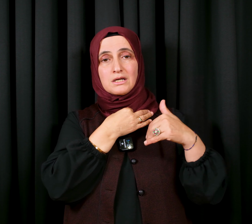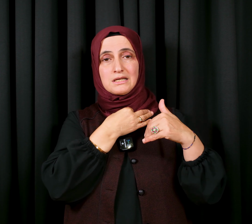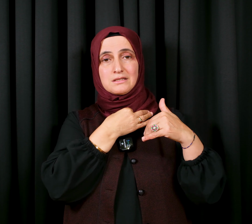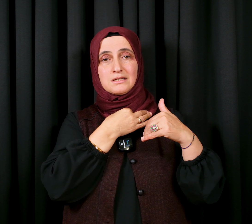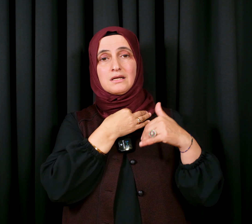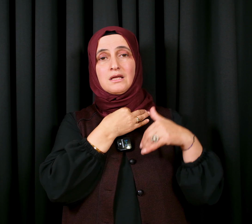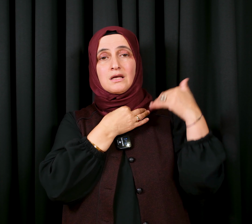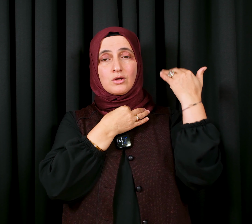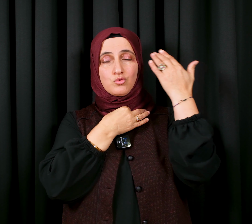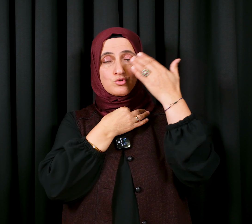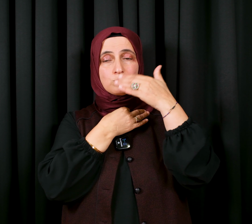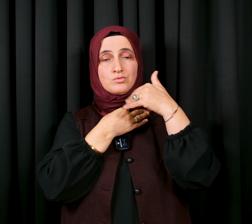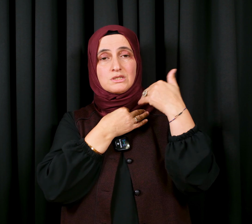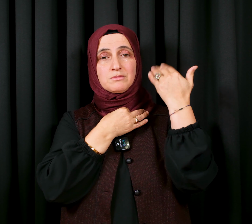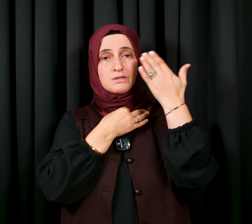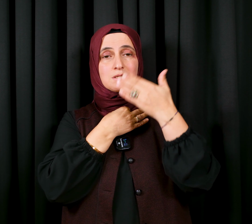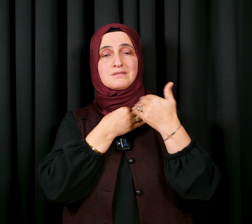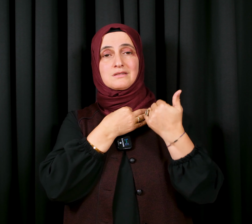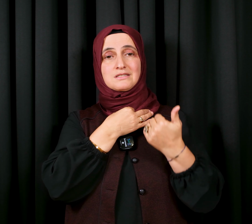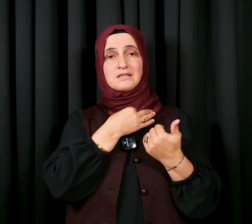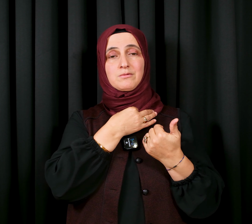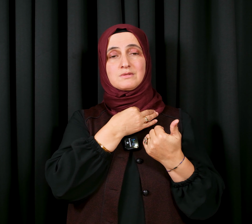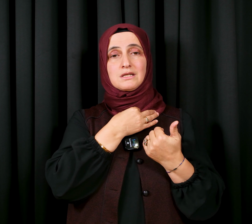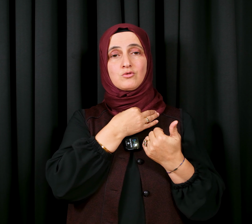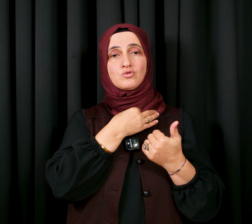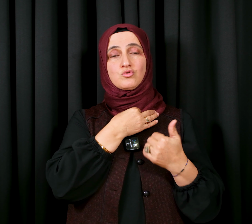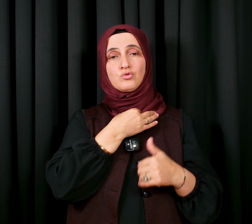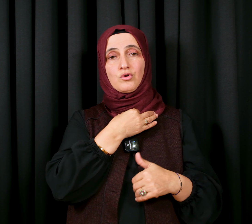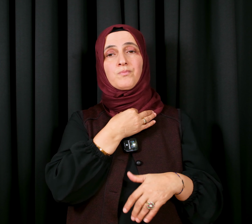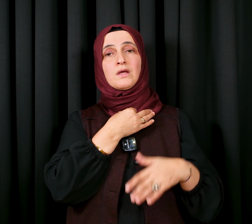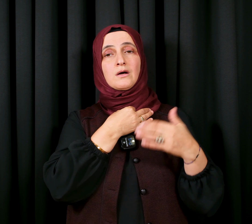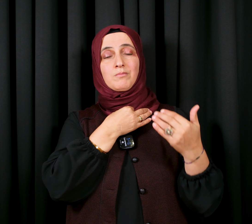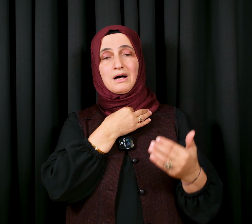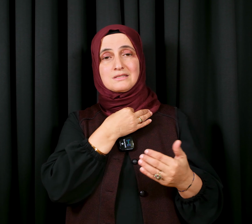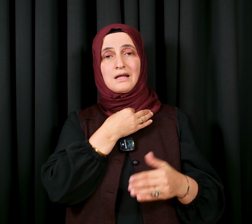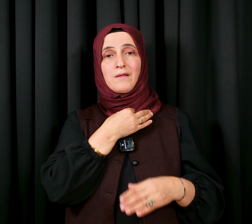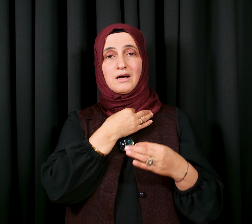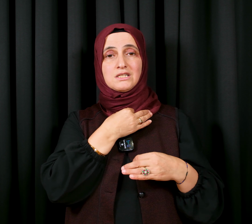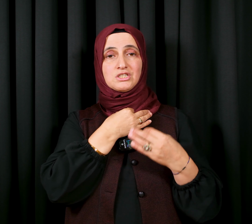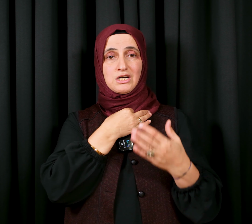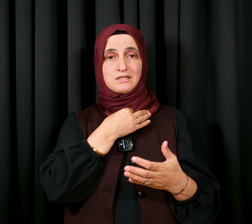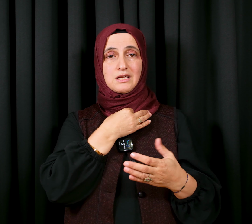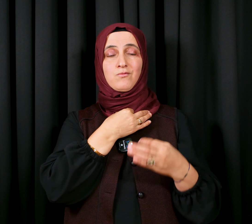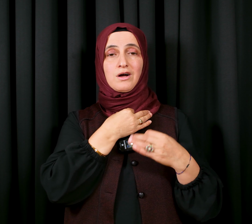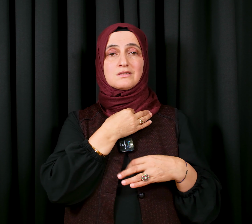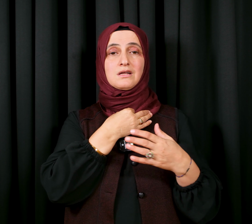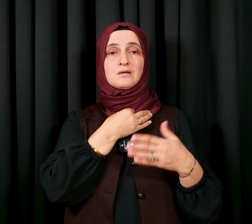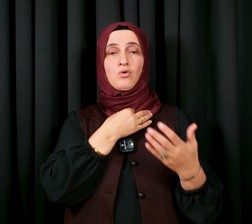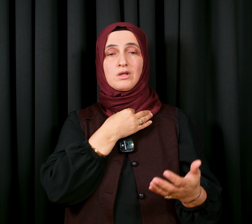hareketleri yüzümüzle, mimiklerimizle desteklememiz gerekiyor. Çünkü bazen aynı işarete gelip farklı anlamı olan